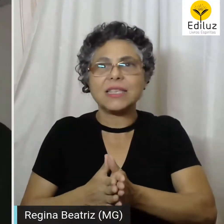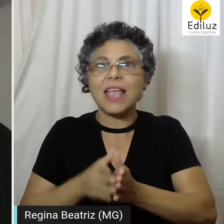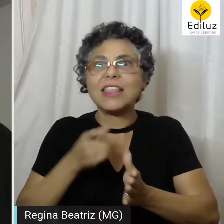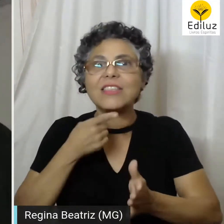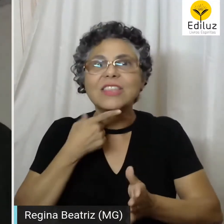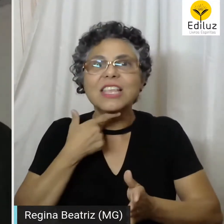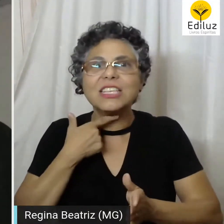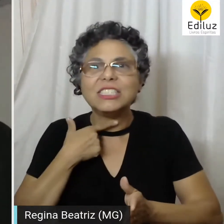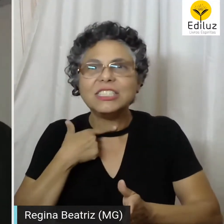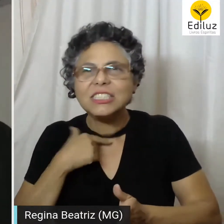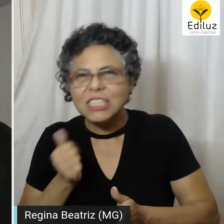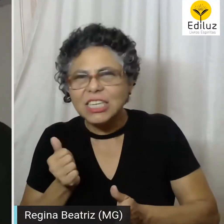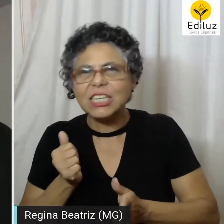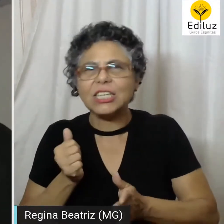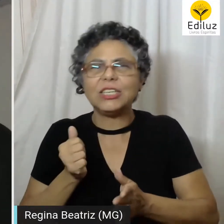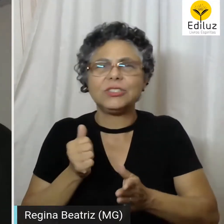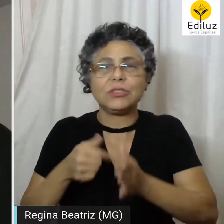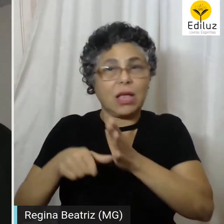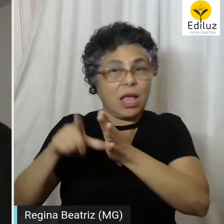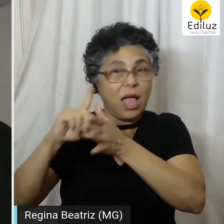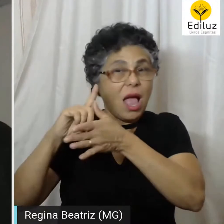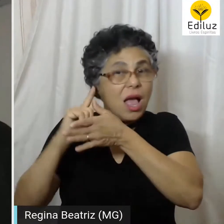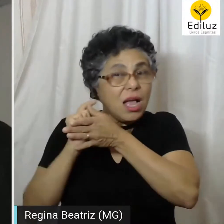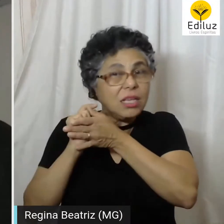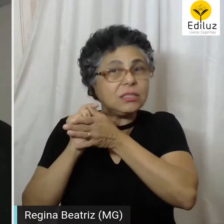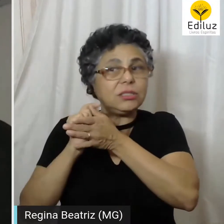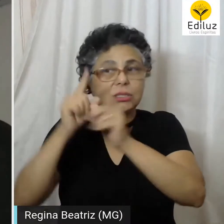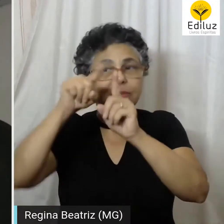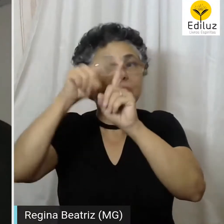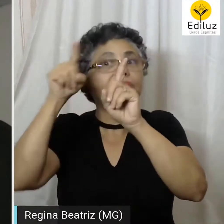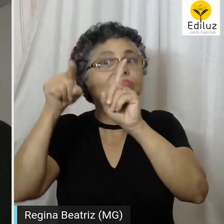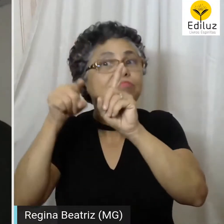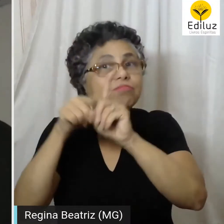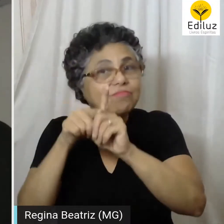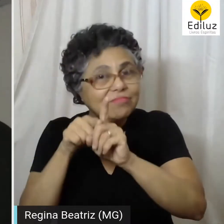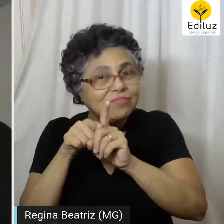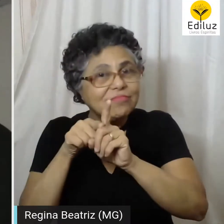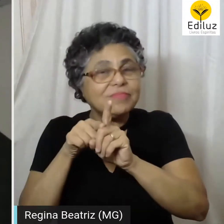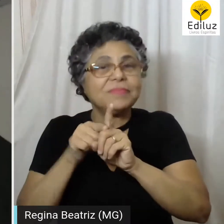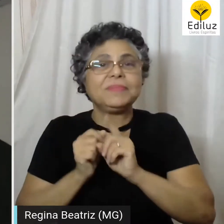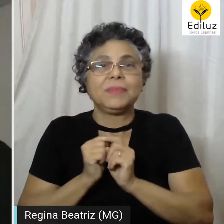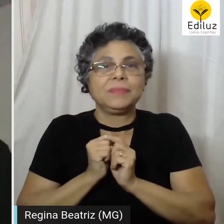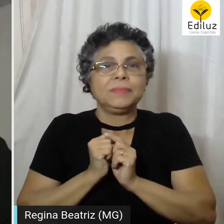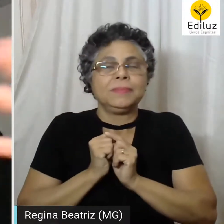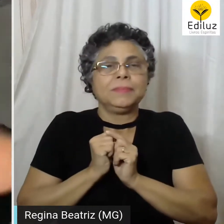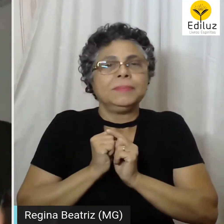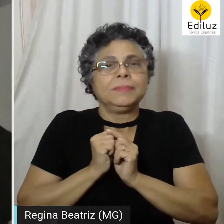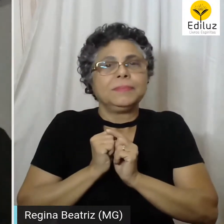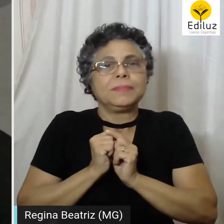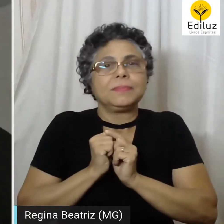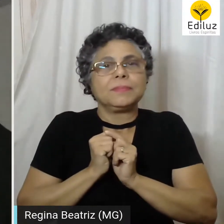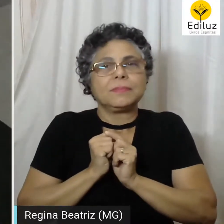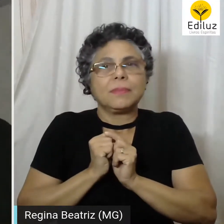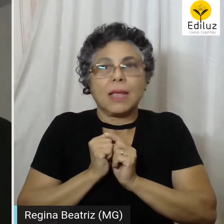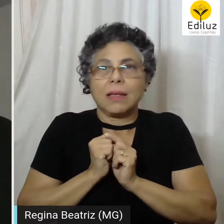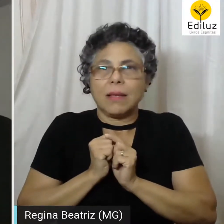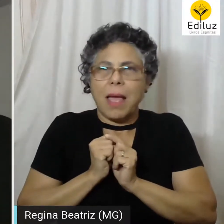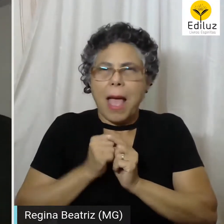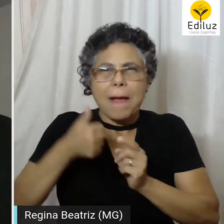desejo, antes mesmo da fecundação, o filho ele é